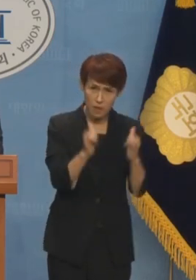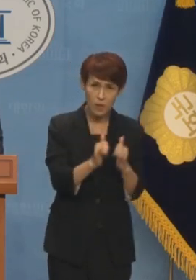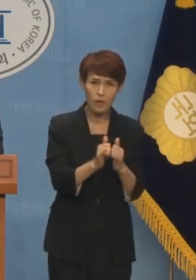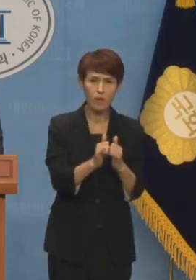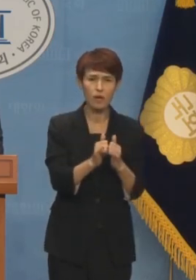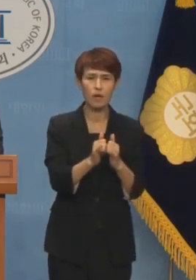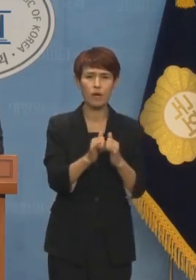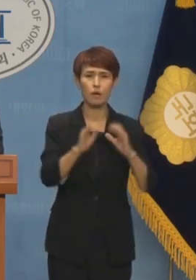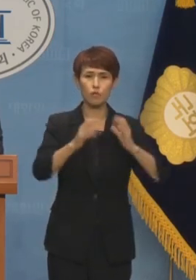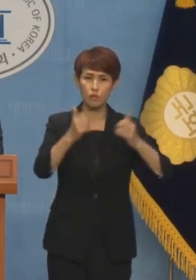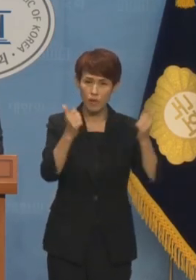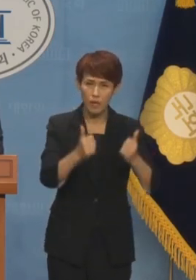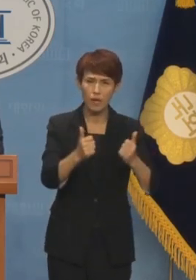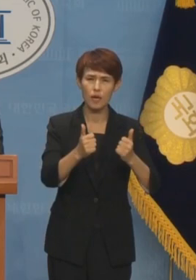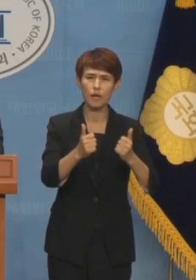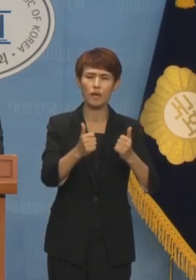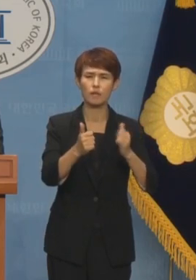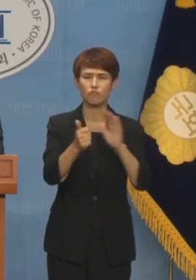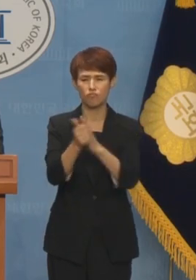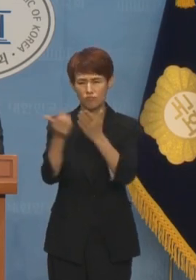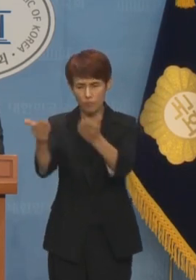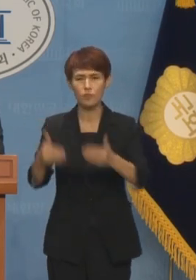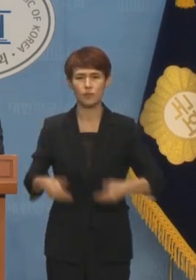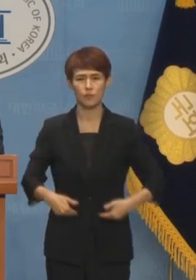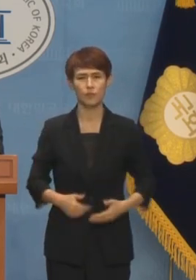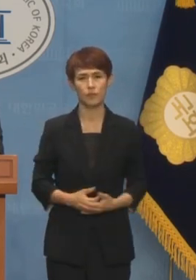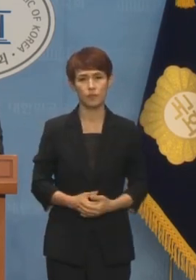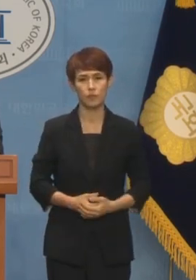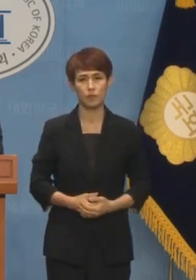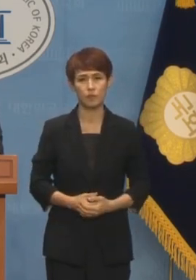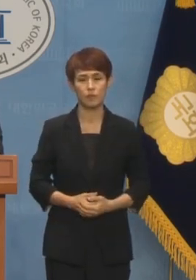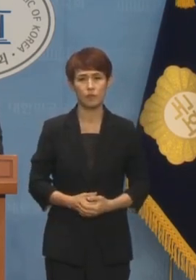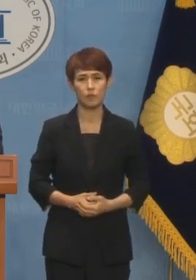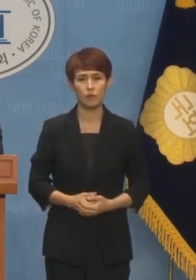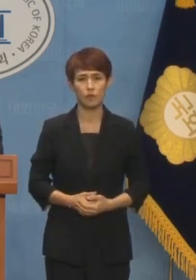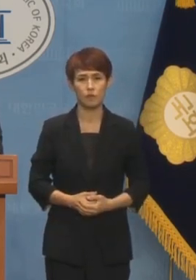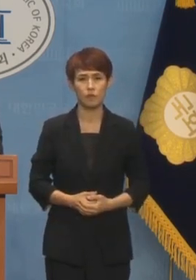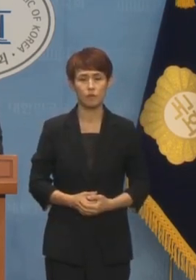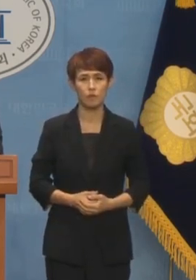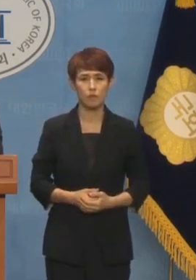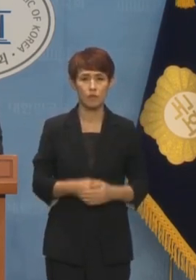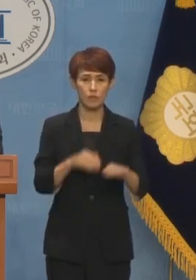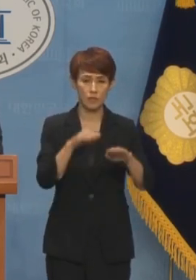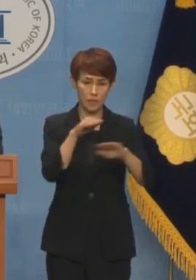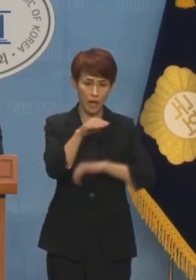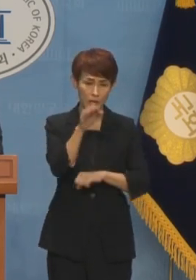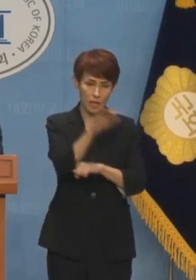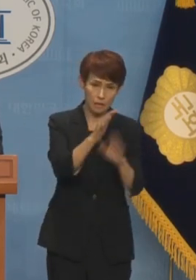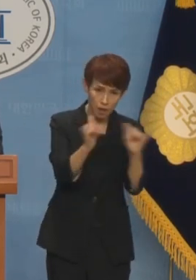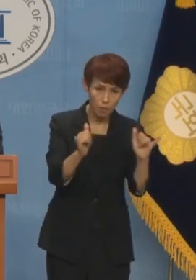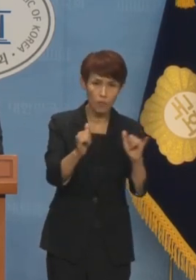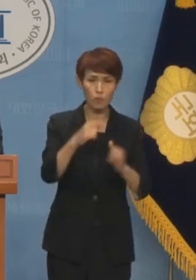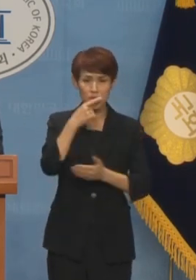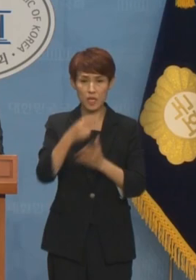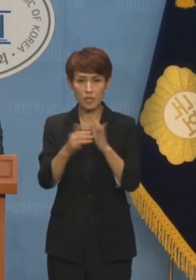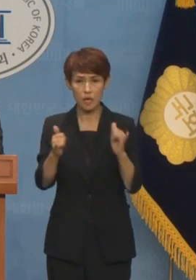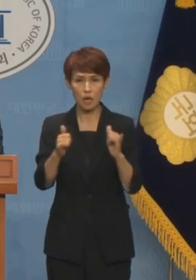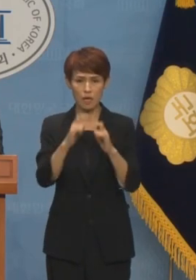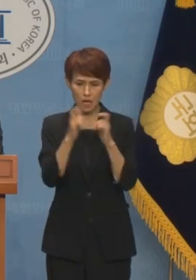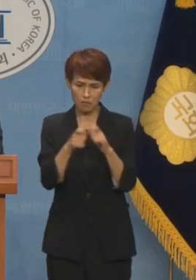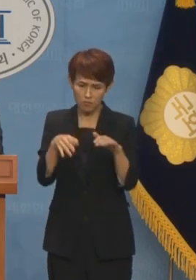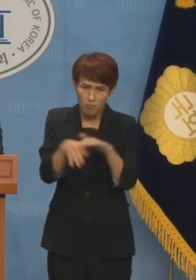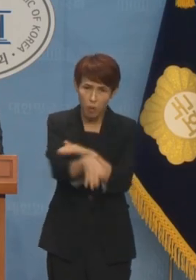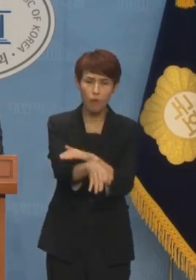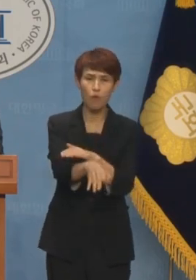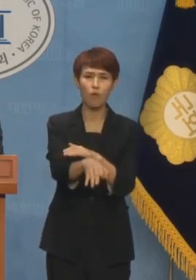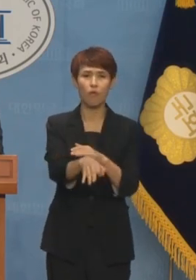우리 국회가 답해야 합니다. 소비자인 동시에 피해자가 자비를 들여 단독으로,